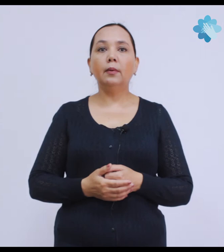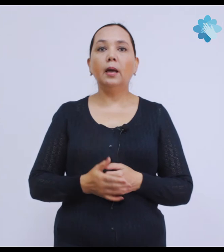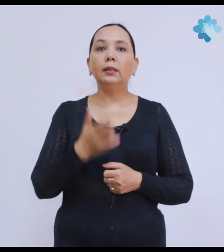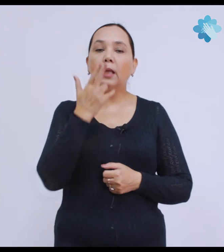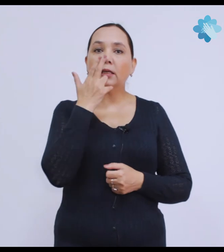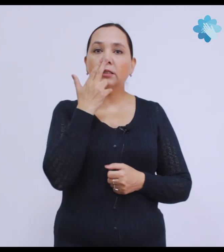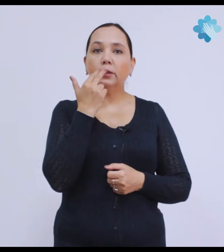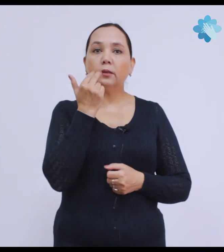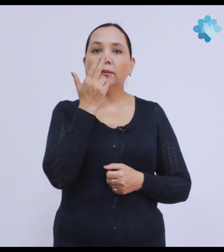насморк